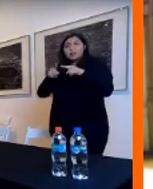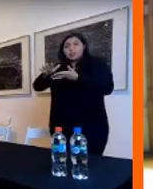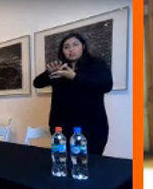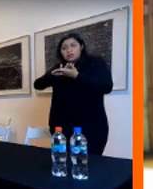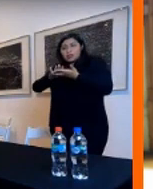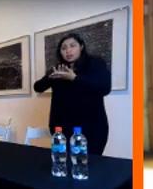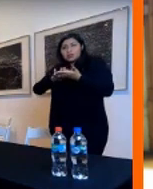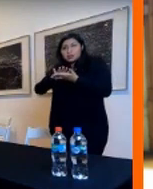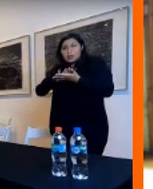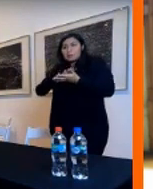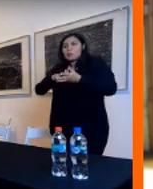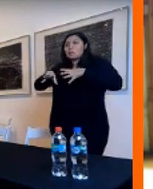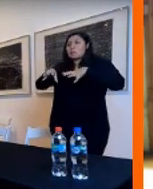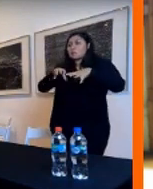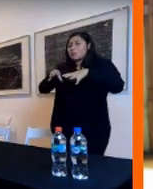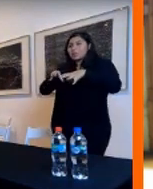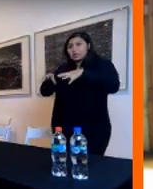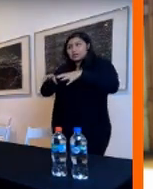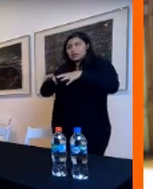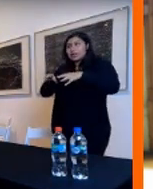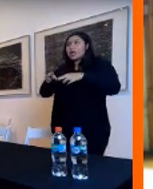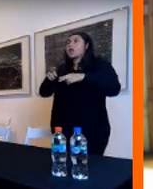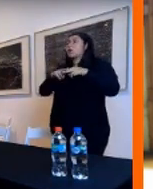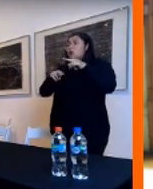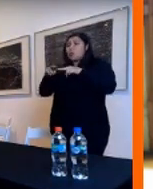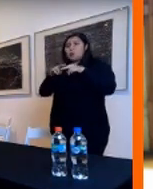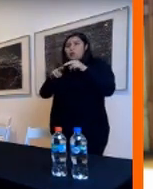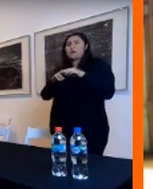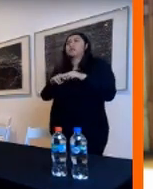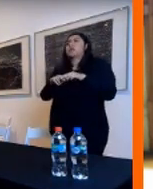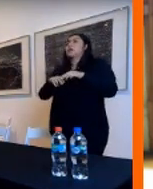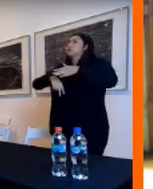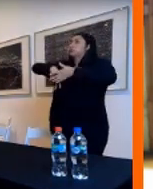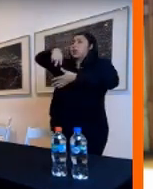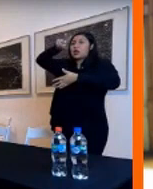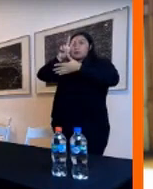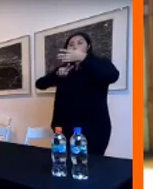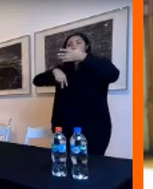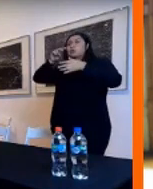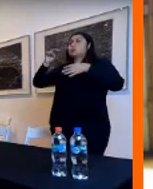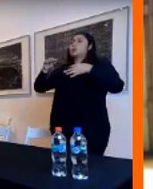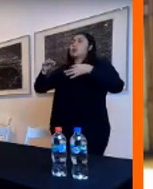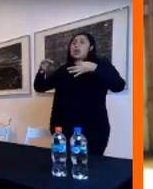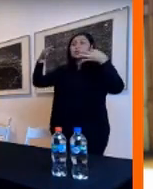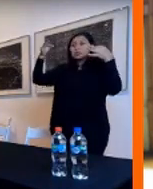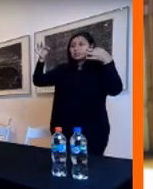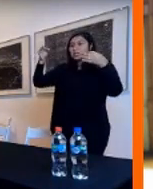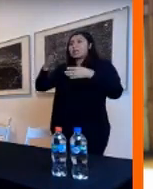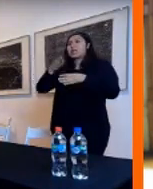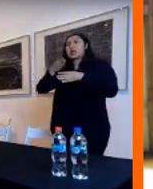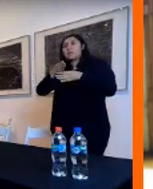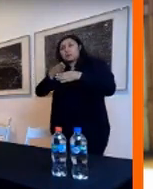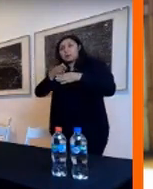ejemplos de las materialidades de las obras de arte. Óleo sobre tela, óleo sobre madera, acuarelas,